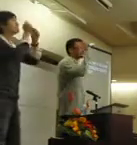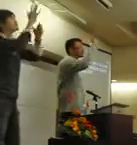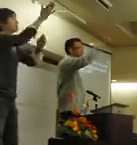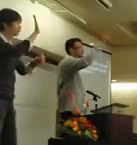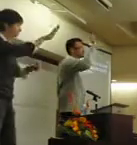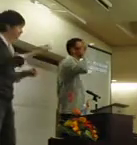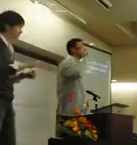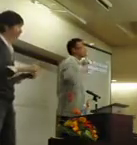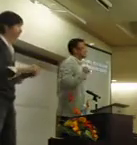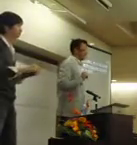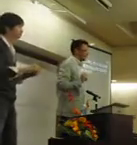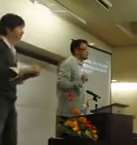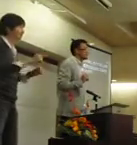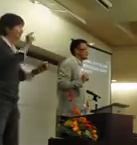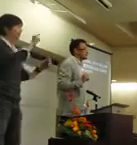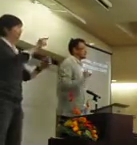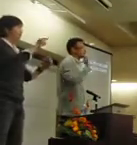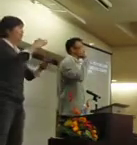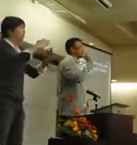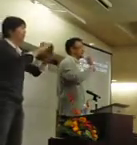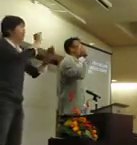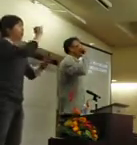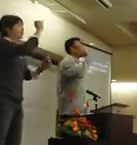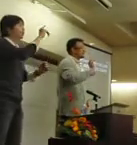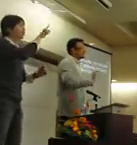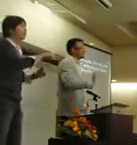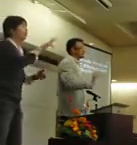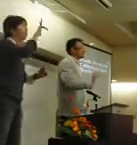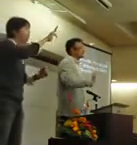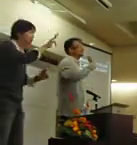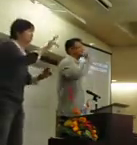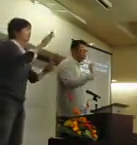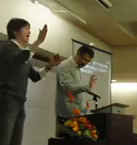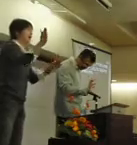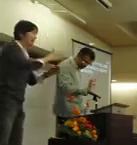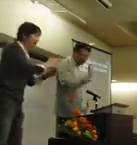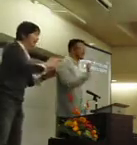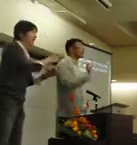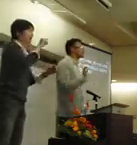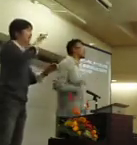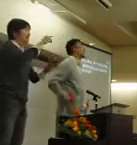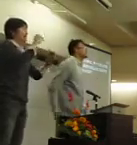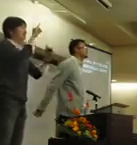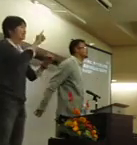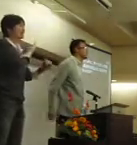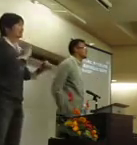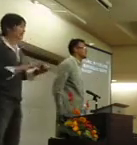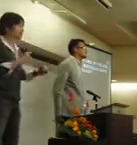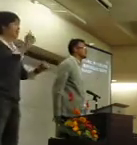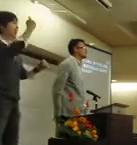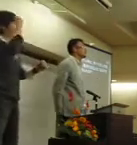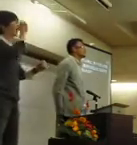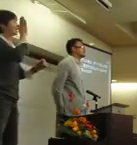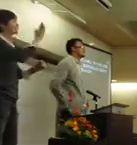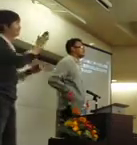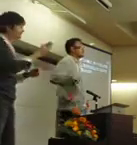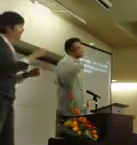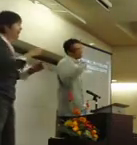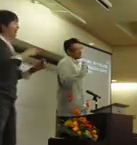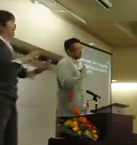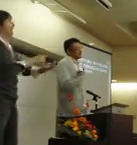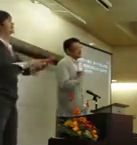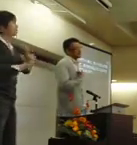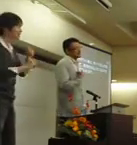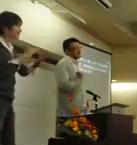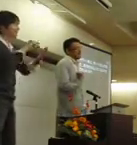ゴールから自分を見てください。そうしたら諦めたり挫折することがありません。私